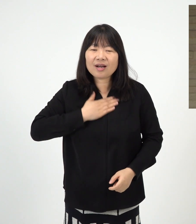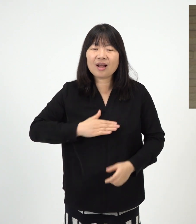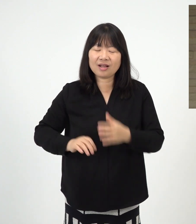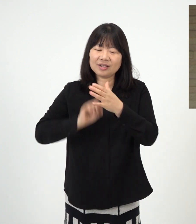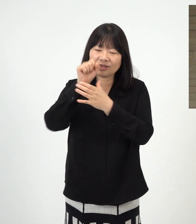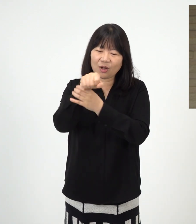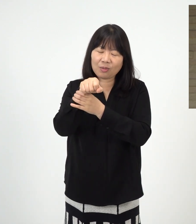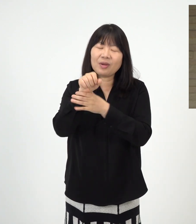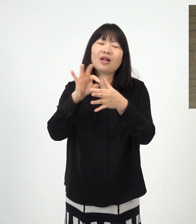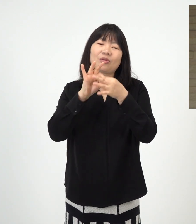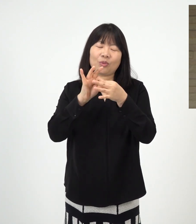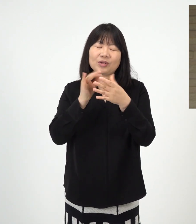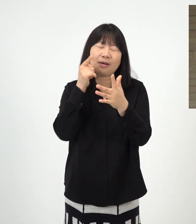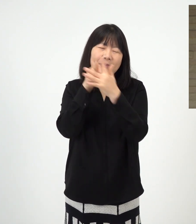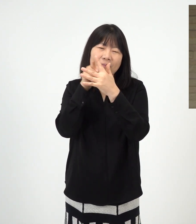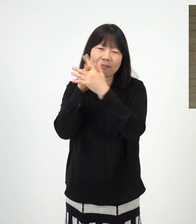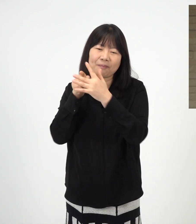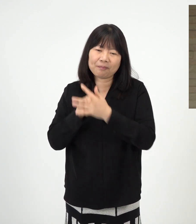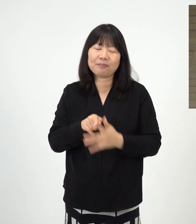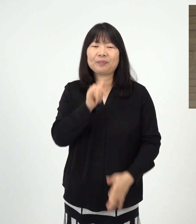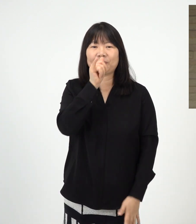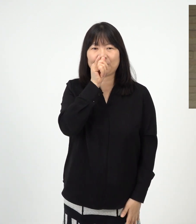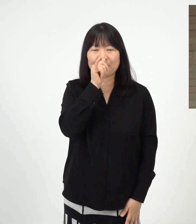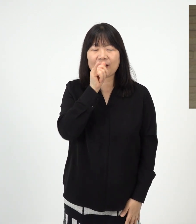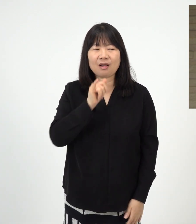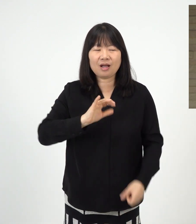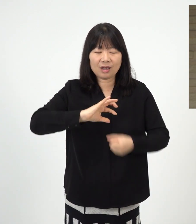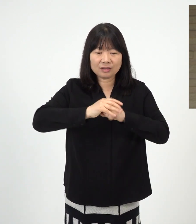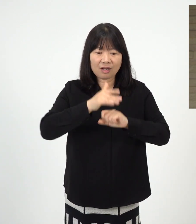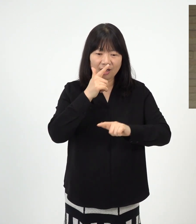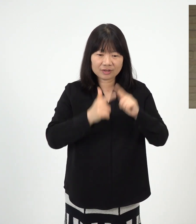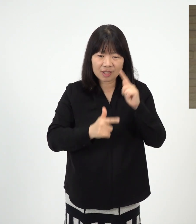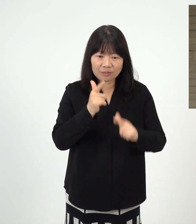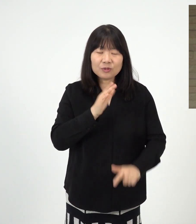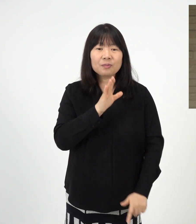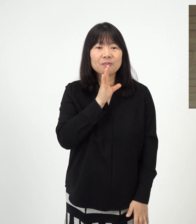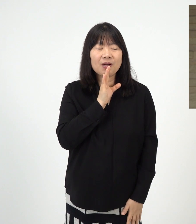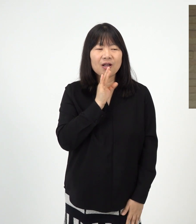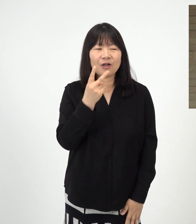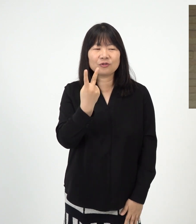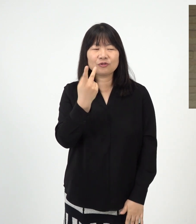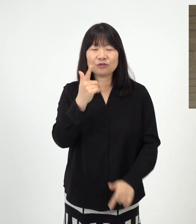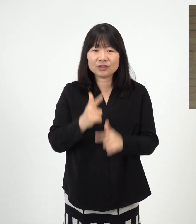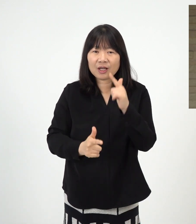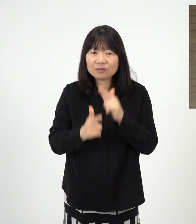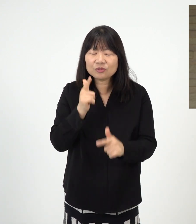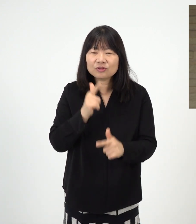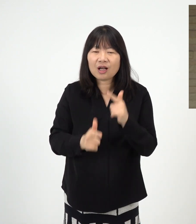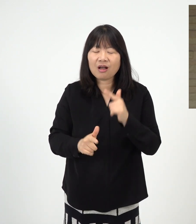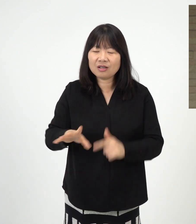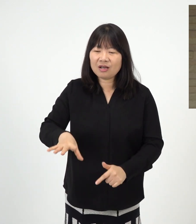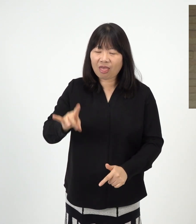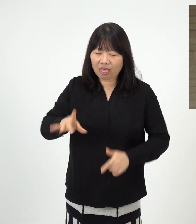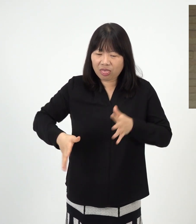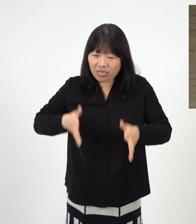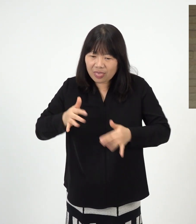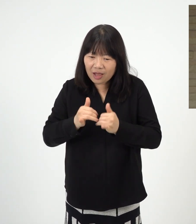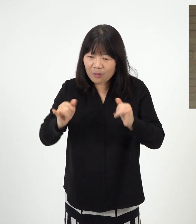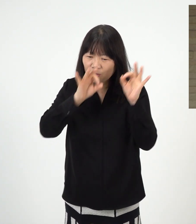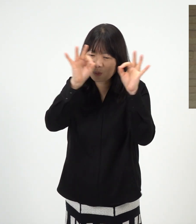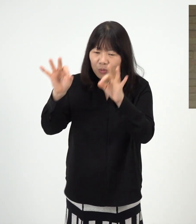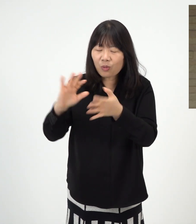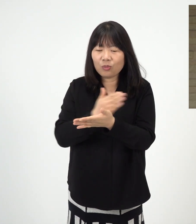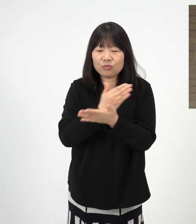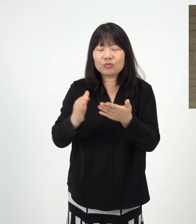열매를 보면 돼요. 열매. 이건 사과나무였네. 두 나무가 초보들이 볼 때는 분간하기